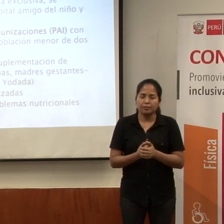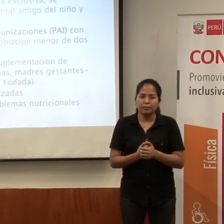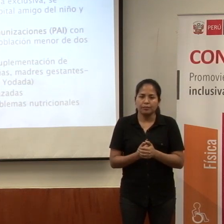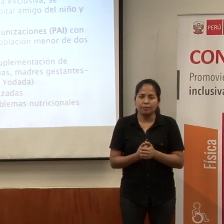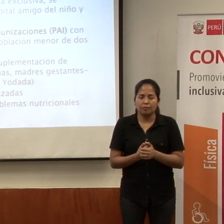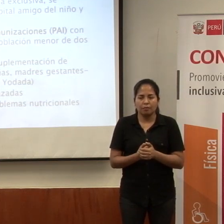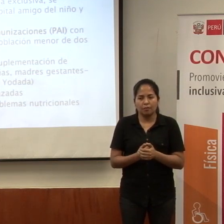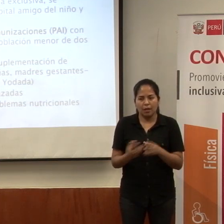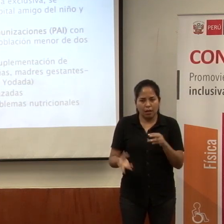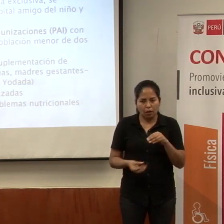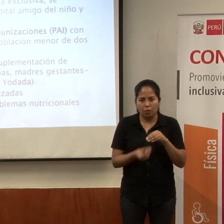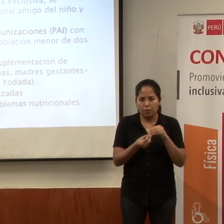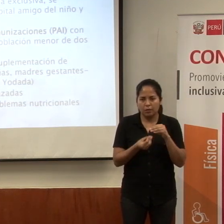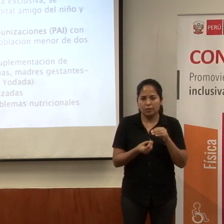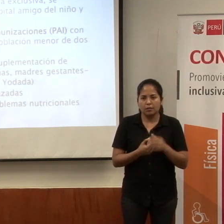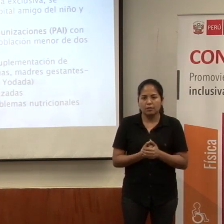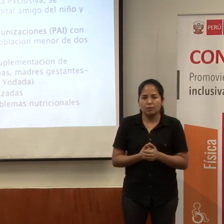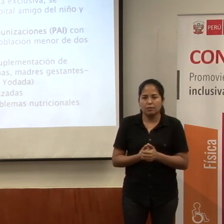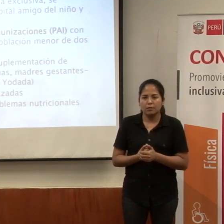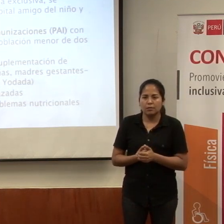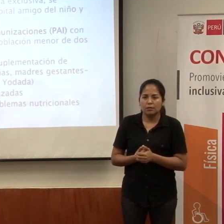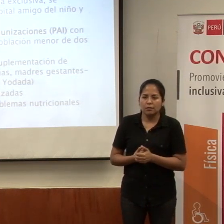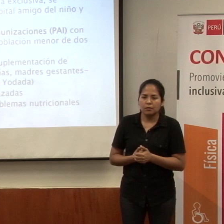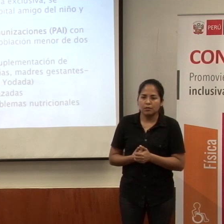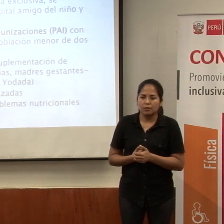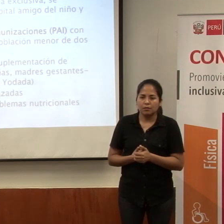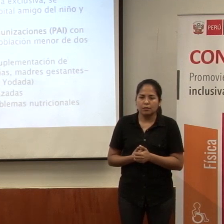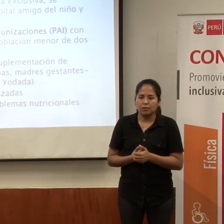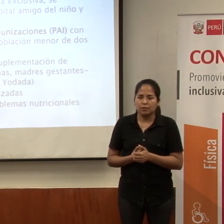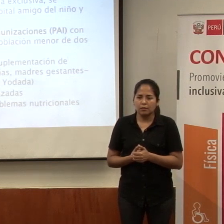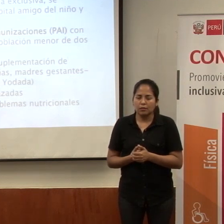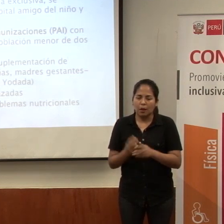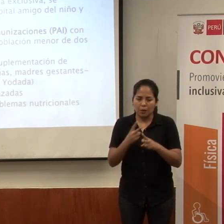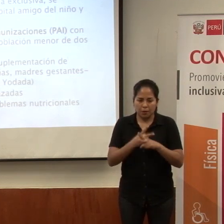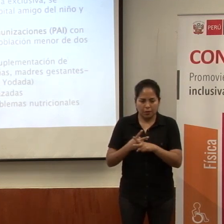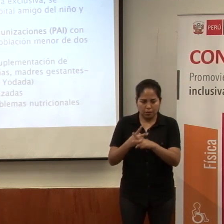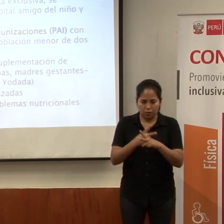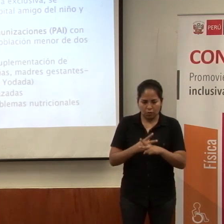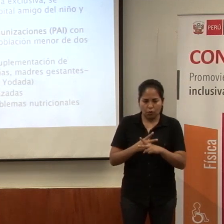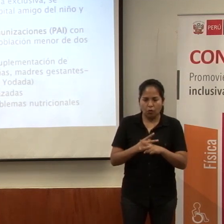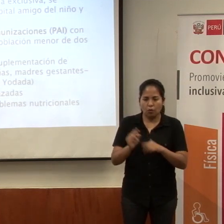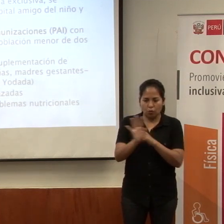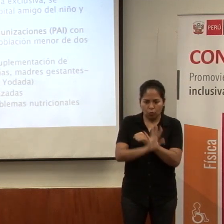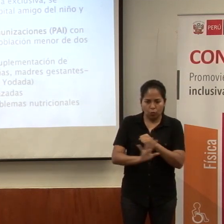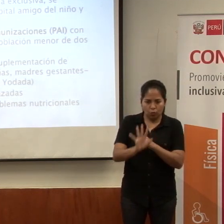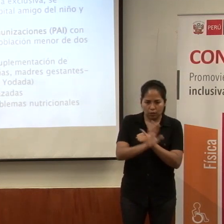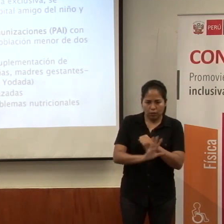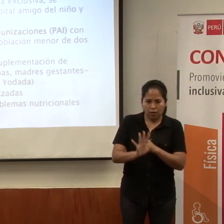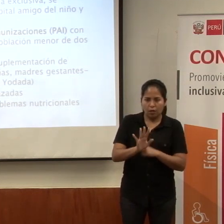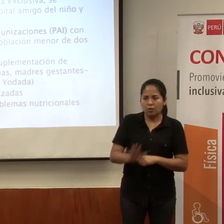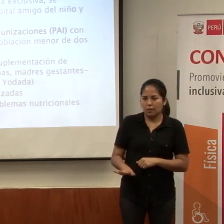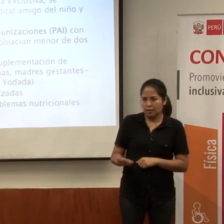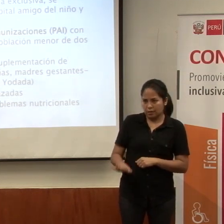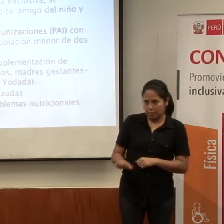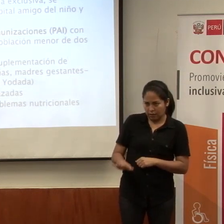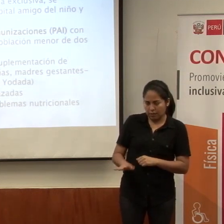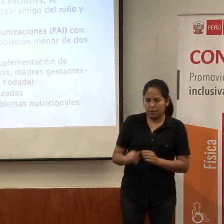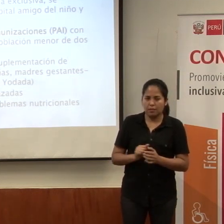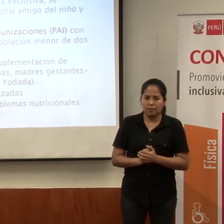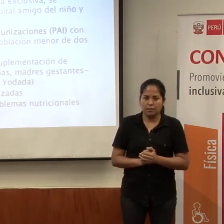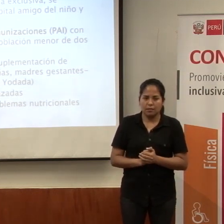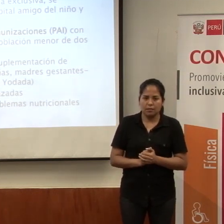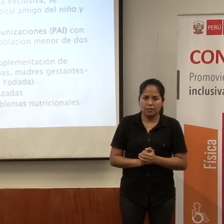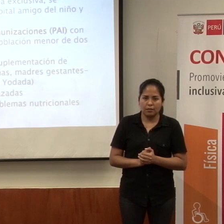preservar porque va a ayudar al desarrollo de capacidades del niño, a la buena nutrición del niño, pero a un